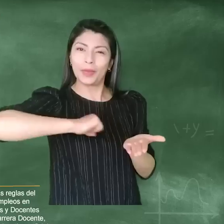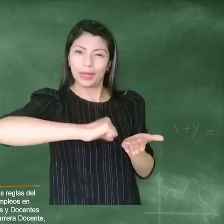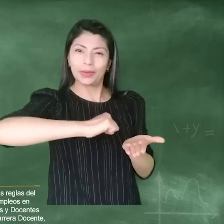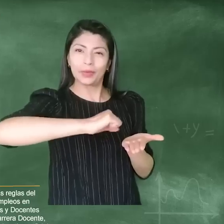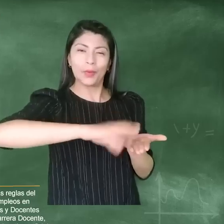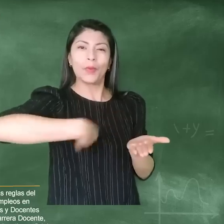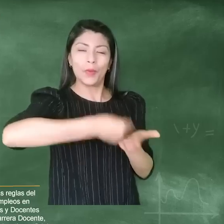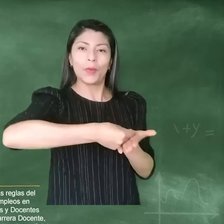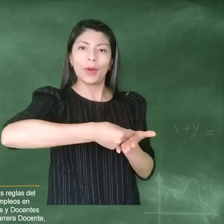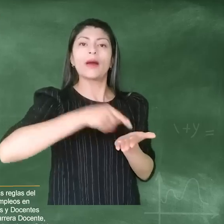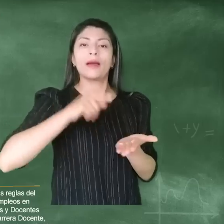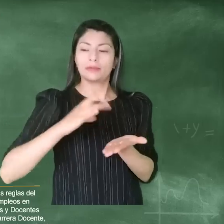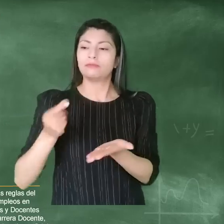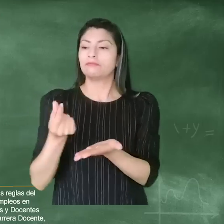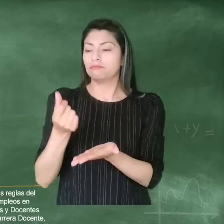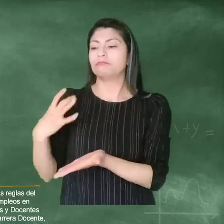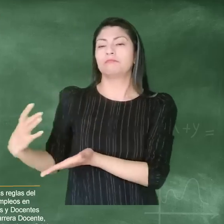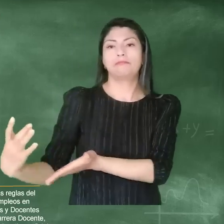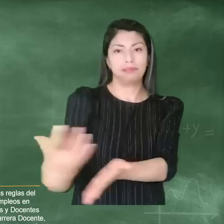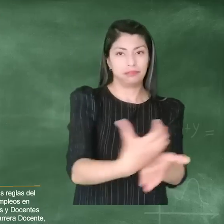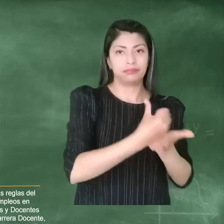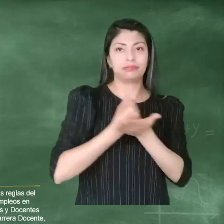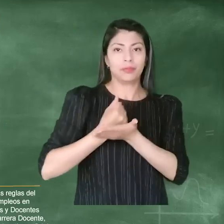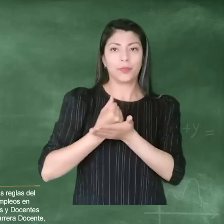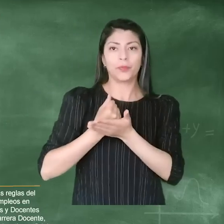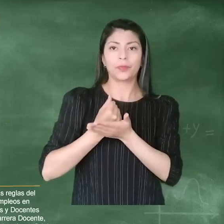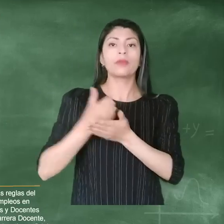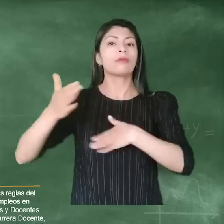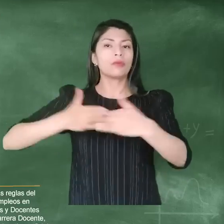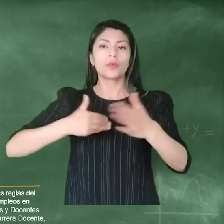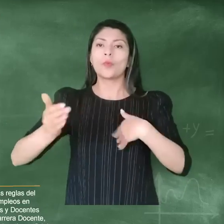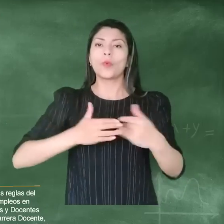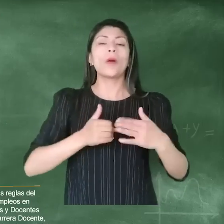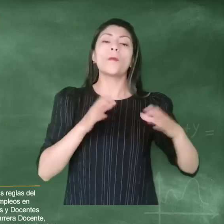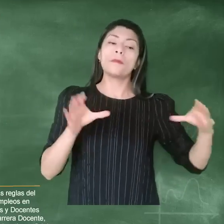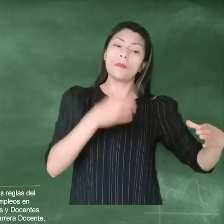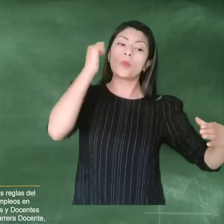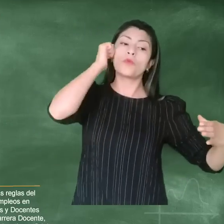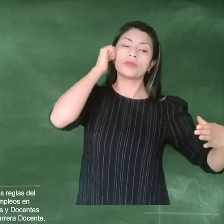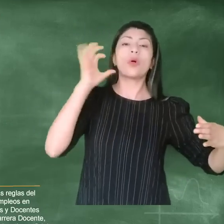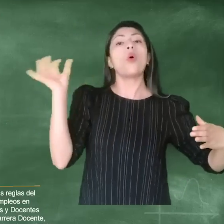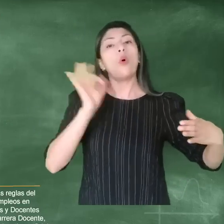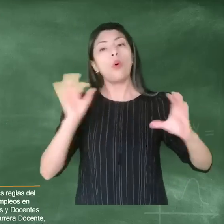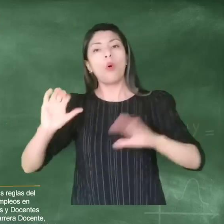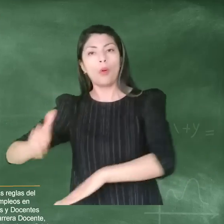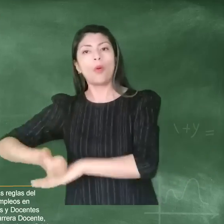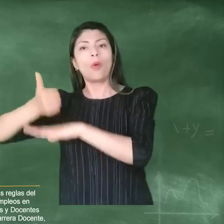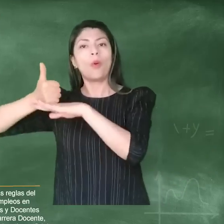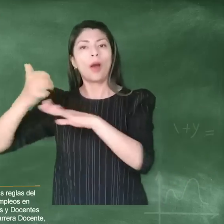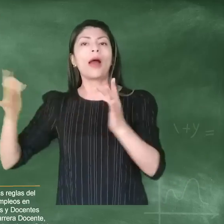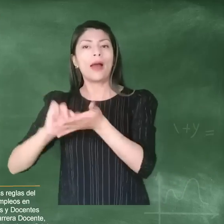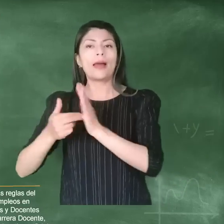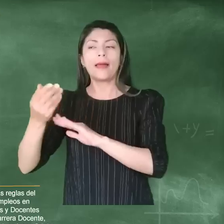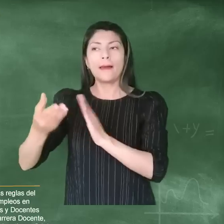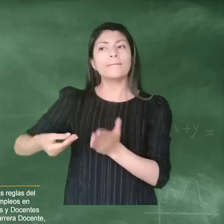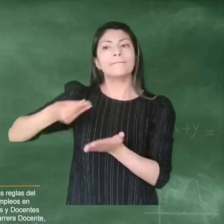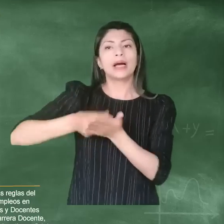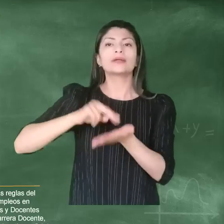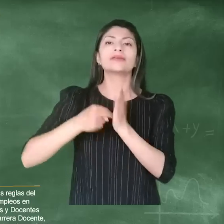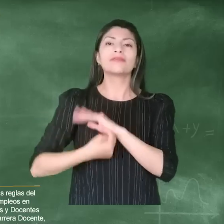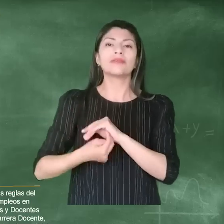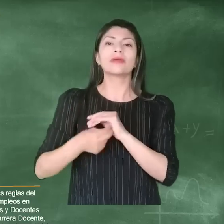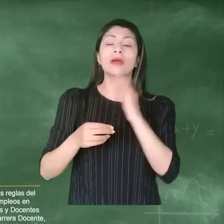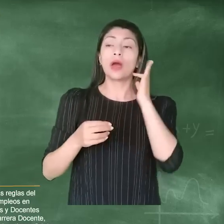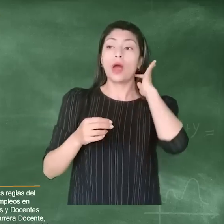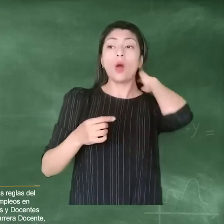derechos de participación, en cualquiera de los empleos ofertados, docente o directivo docente, se cobrará el valor de